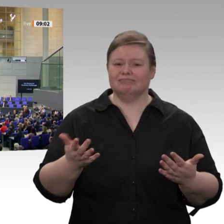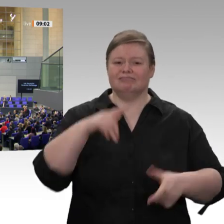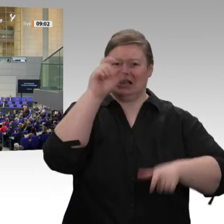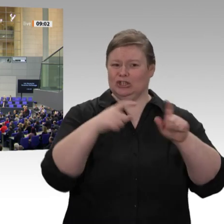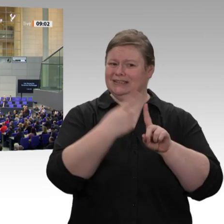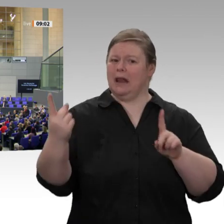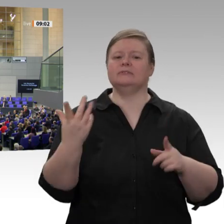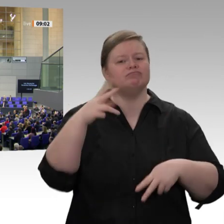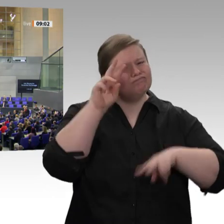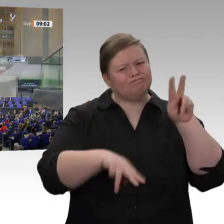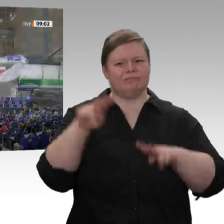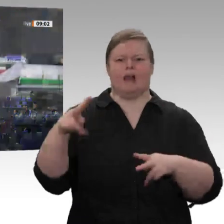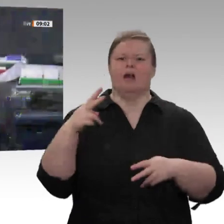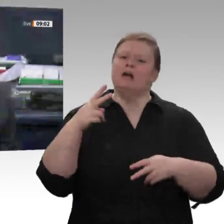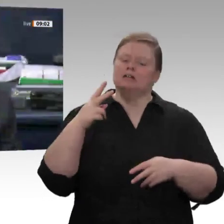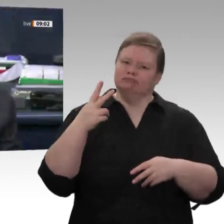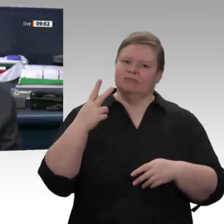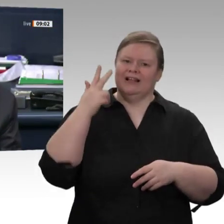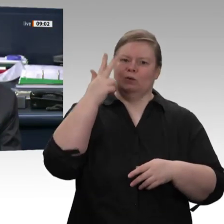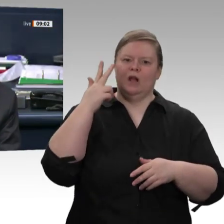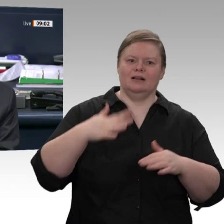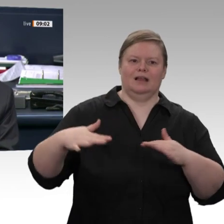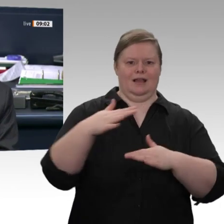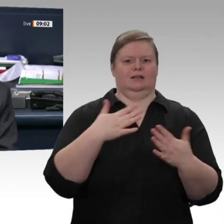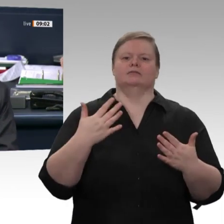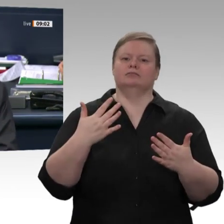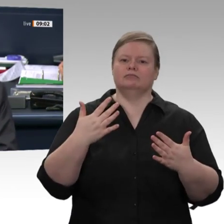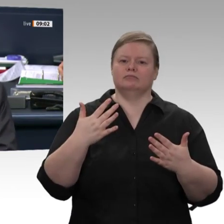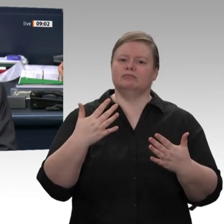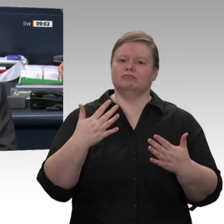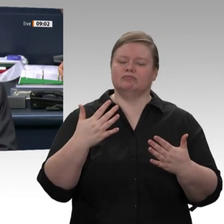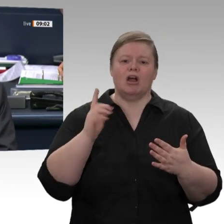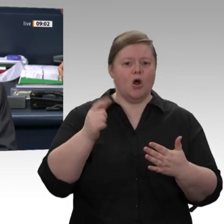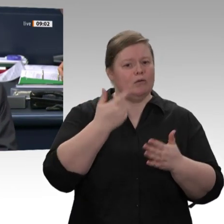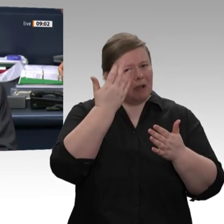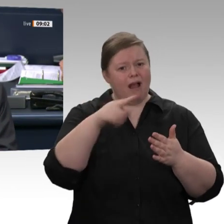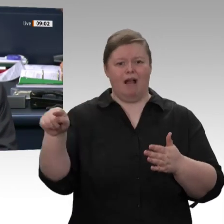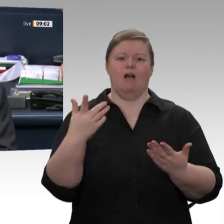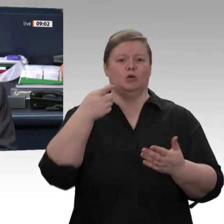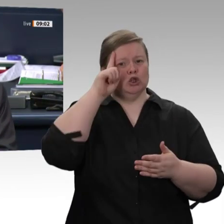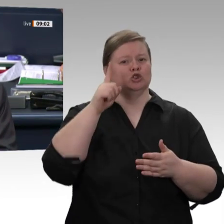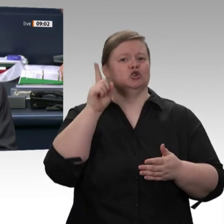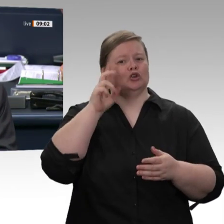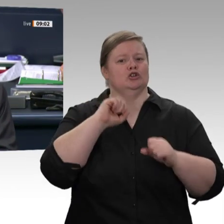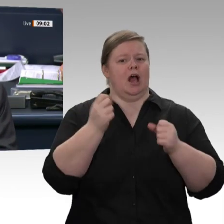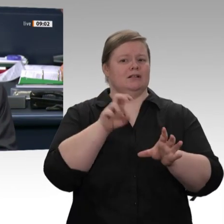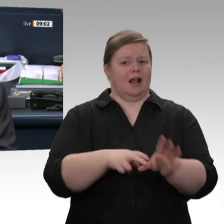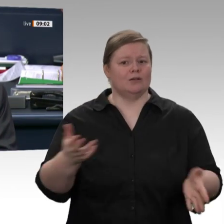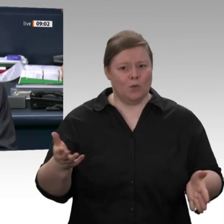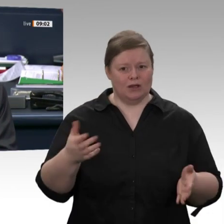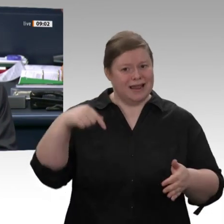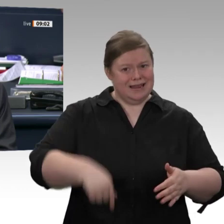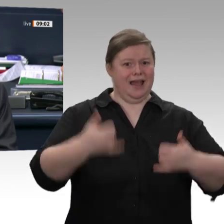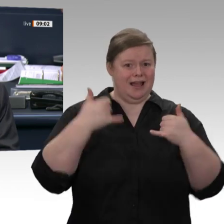unseren Beistand. Wir wünschen den Verletzten schnelle Genesung, auch wenn wir wissen, die seelischen Verletzungen werden bleiben.